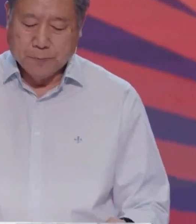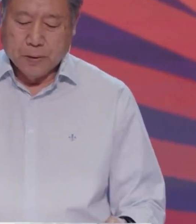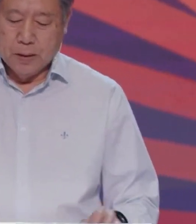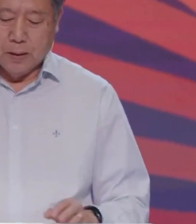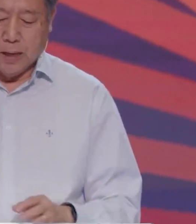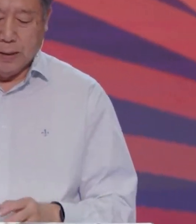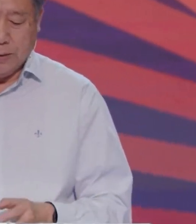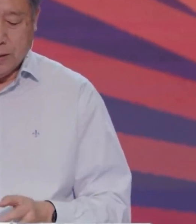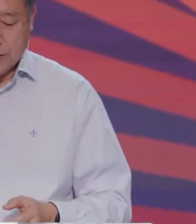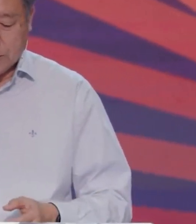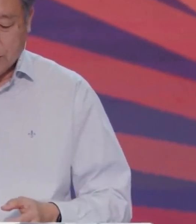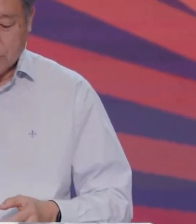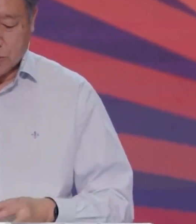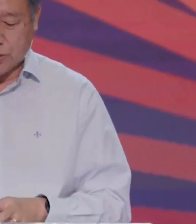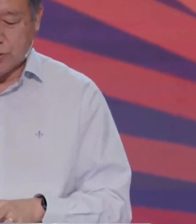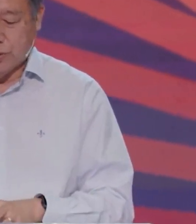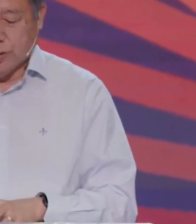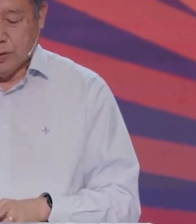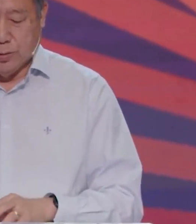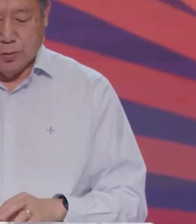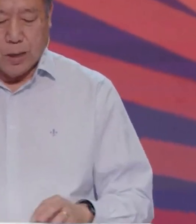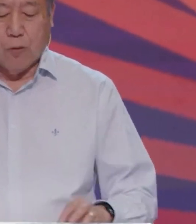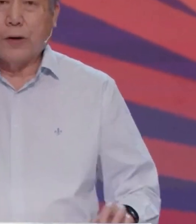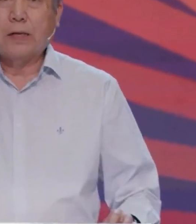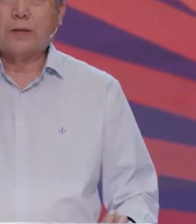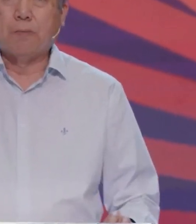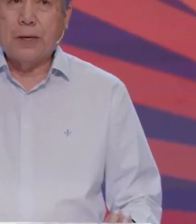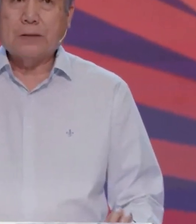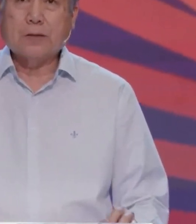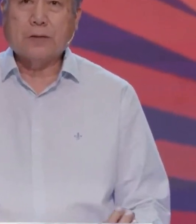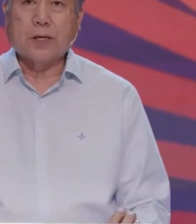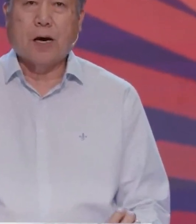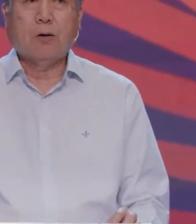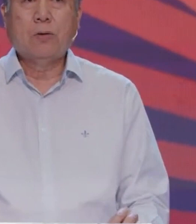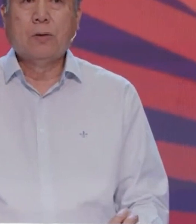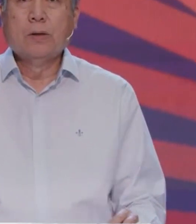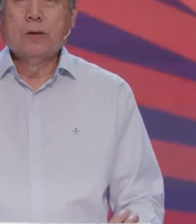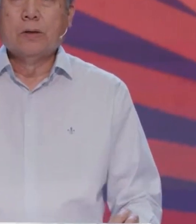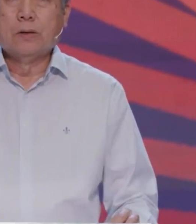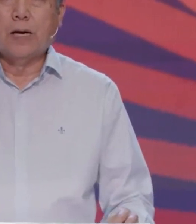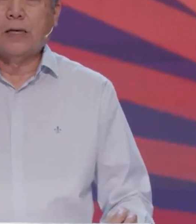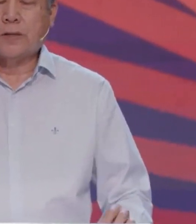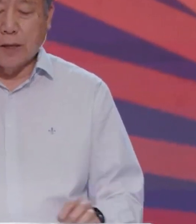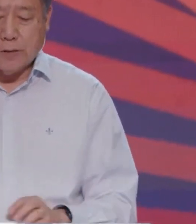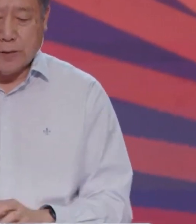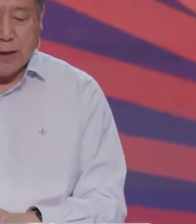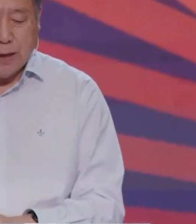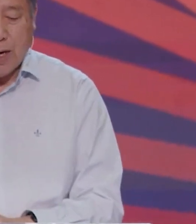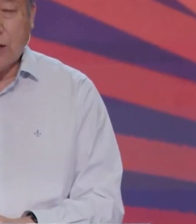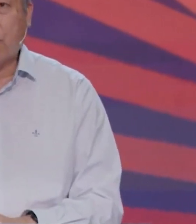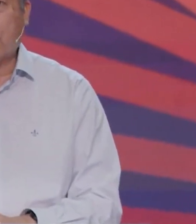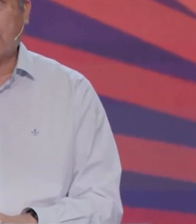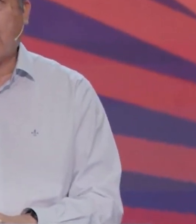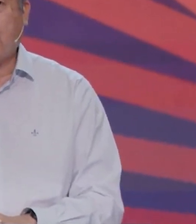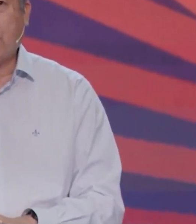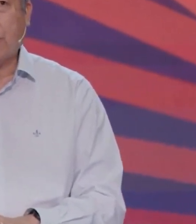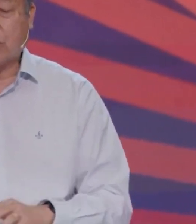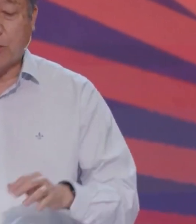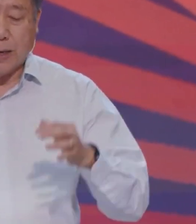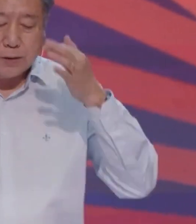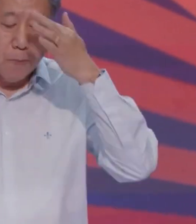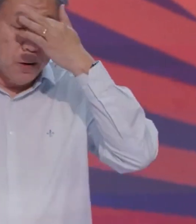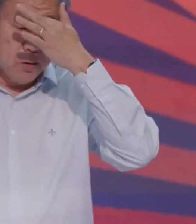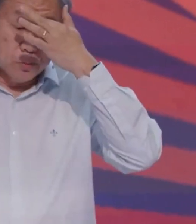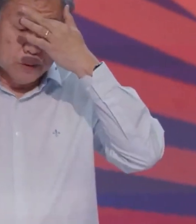Todos. Ainda estamos numa conferência presencial na Estância Árvore da